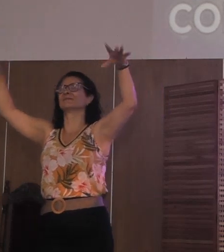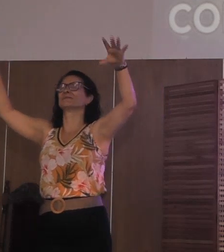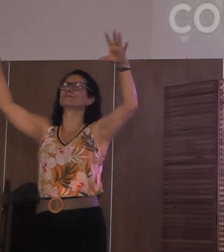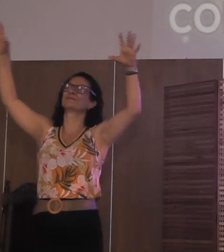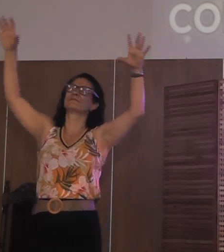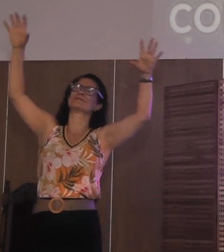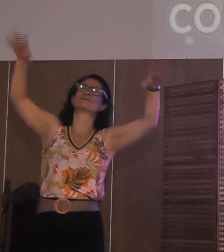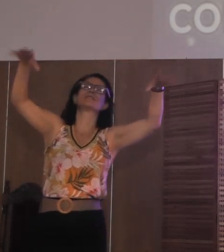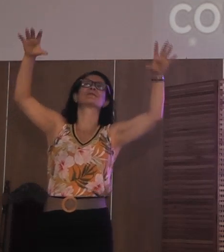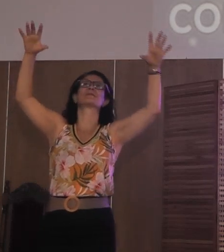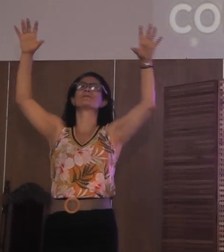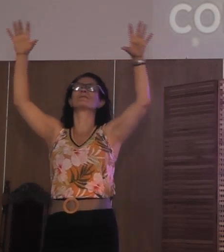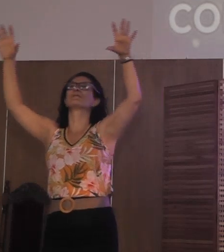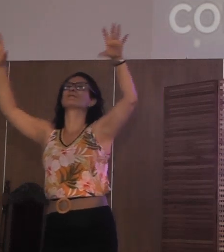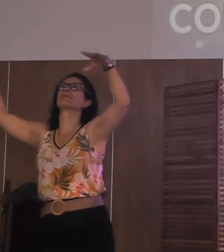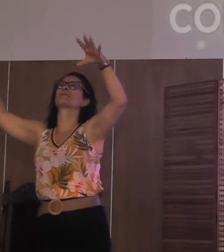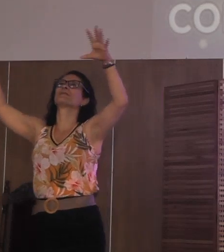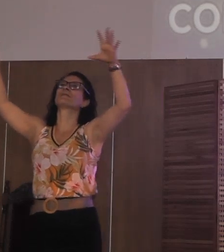chover, vai